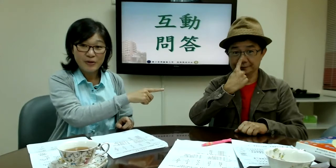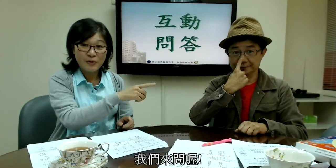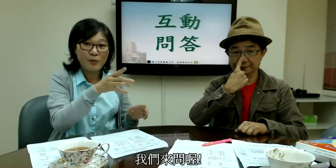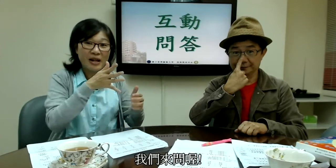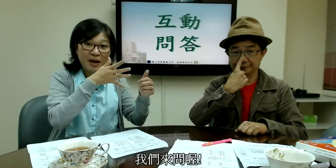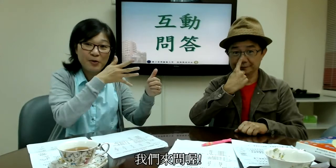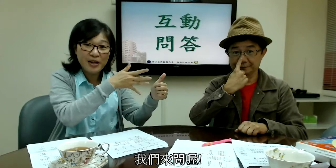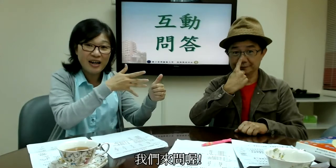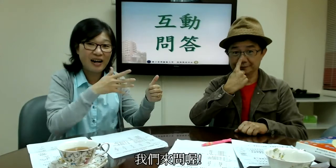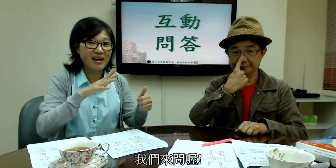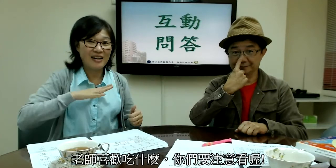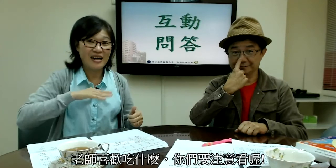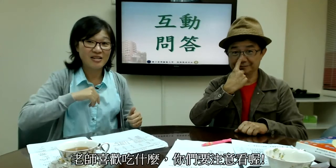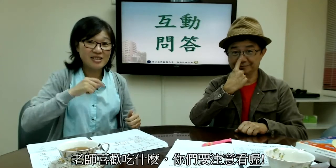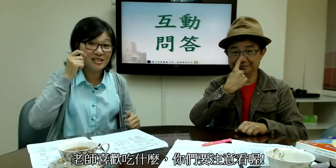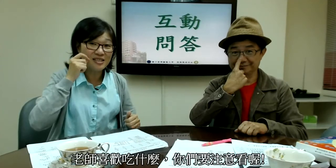我们来问哦，老师喜